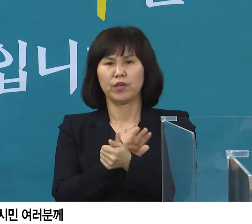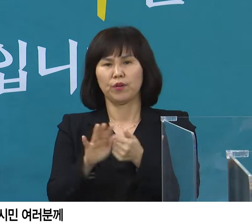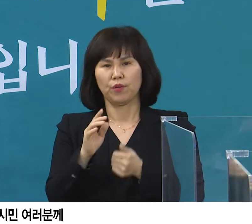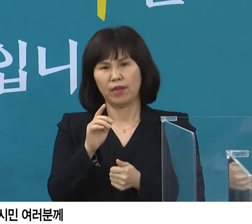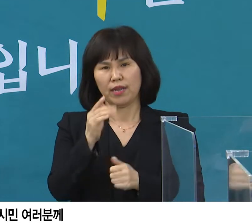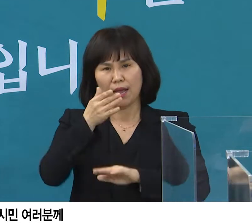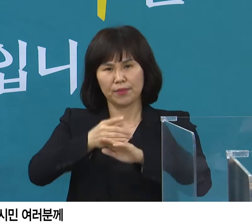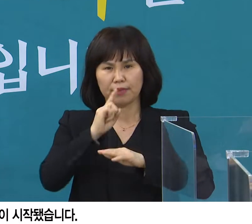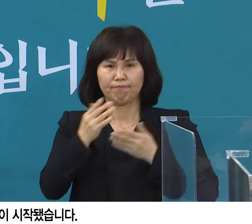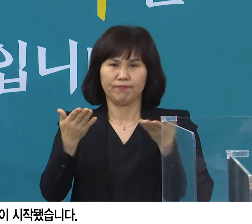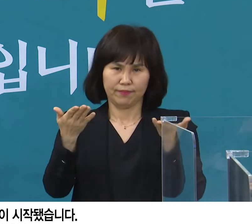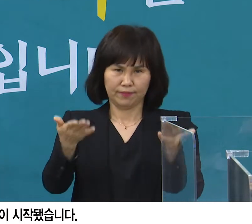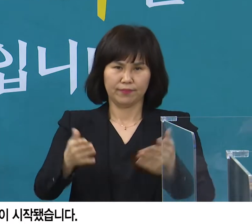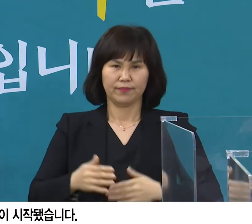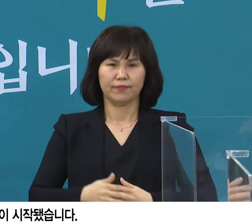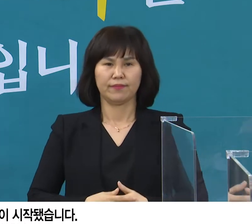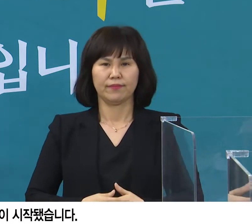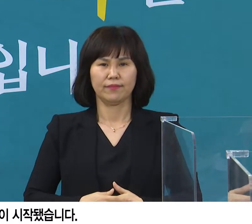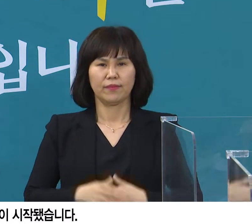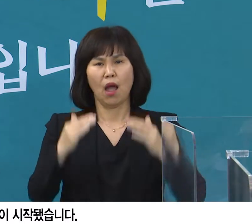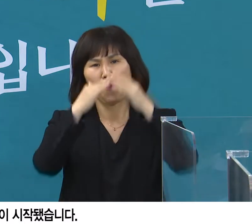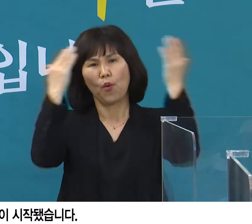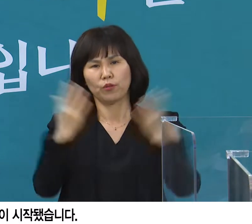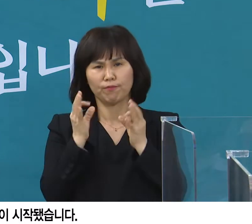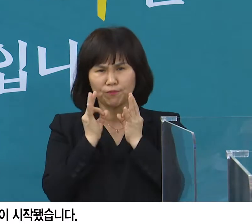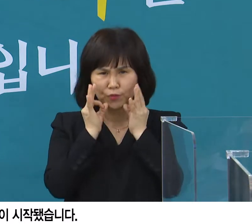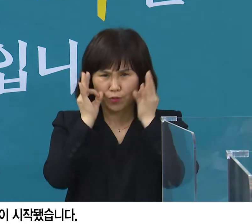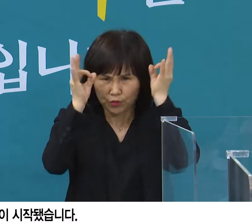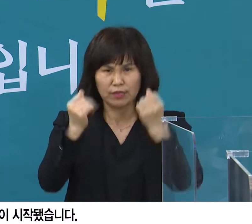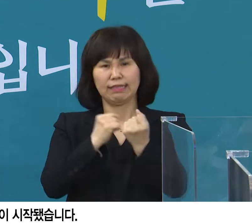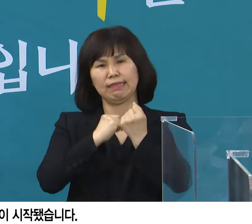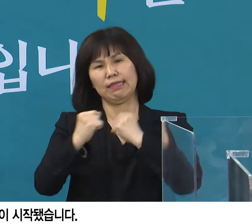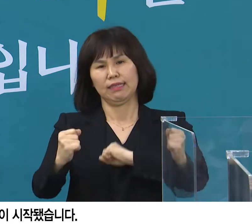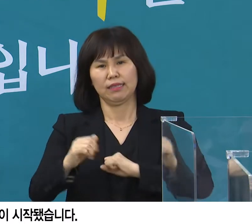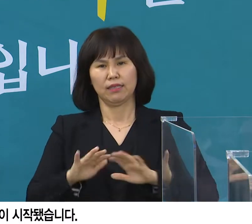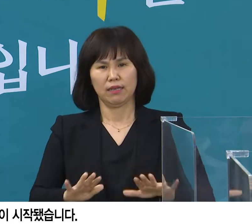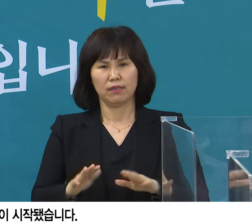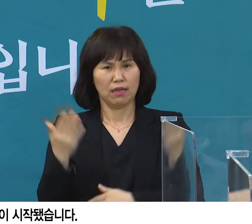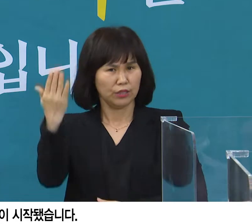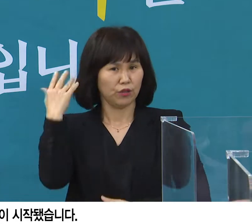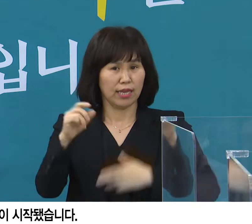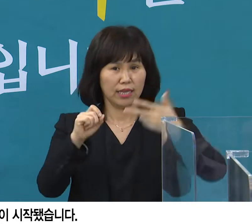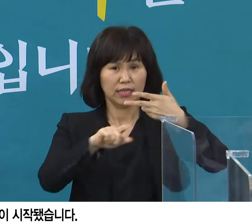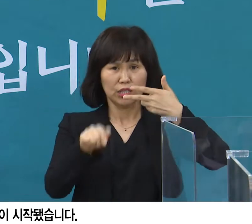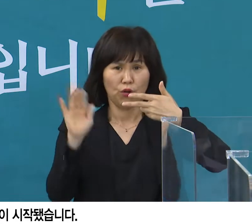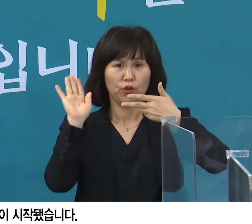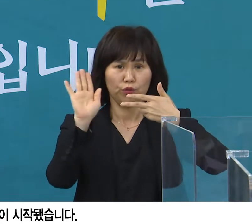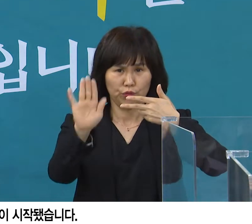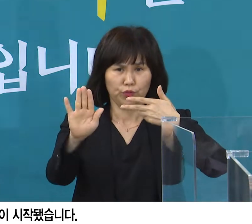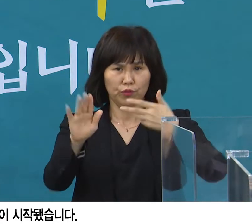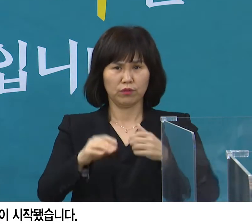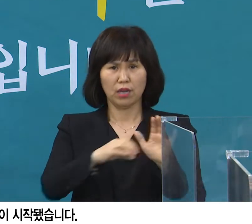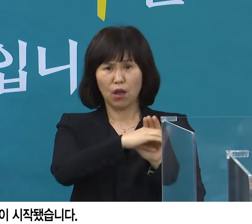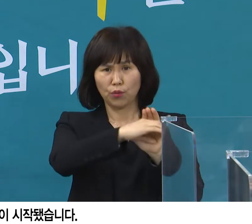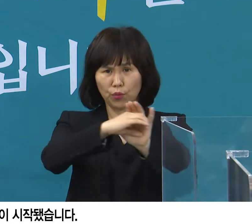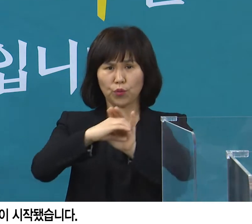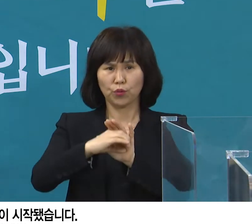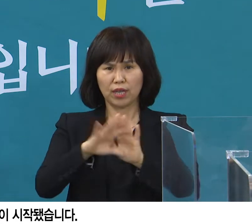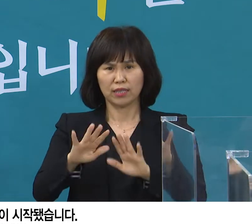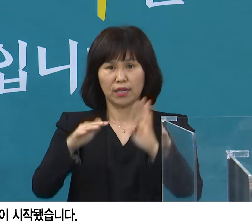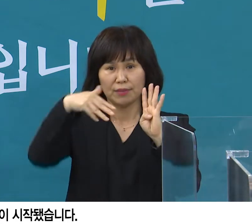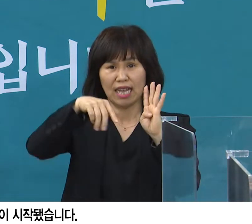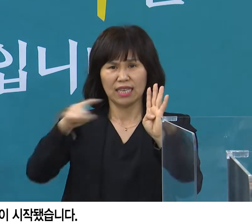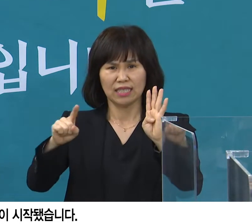말씀을 드립니다. 모두의 노력에도 불구하고 지난 7월 이후 코로나19